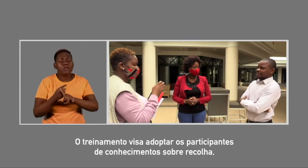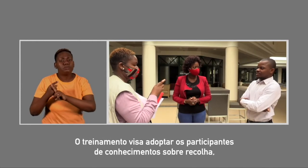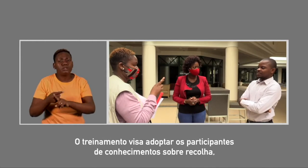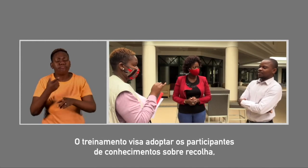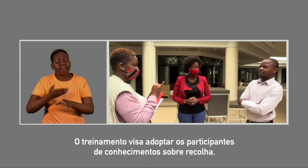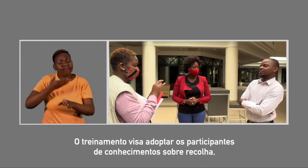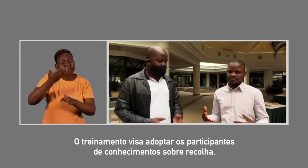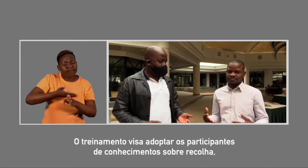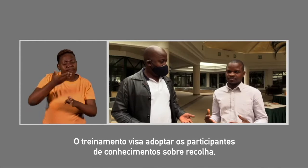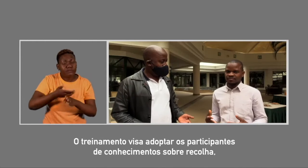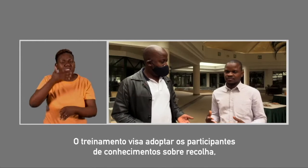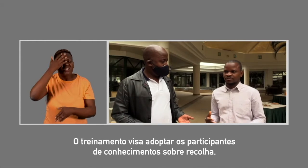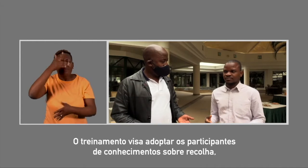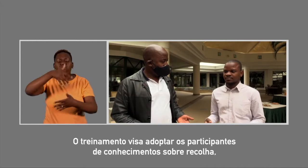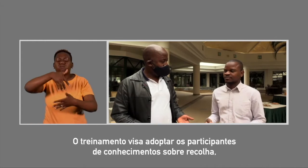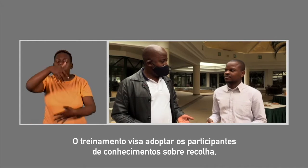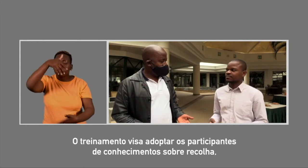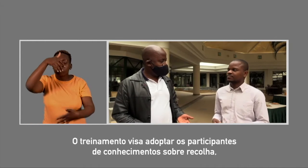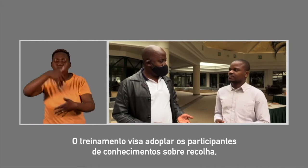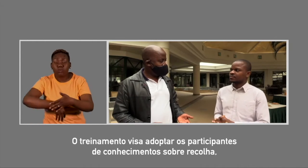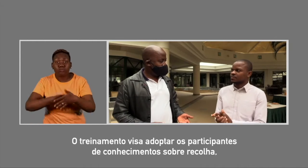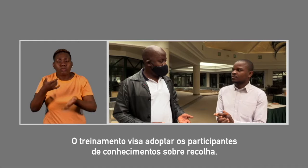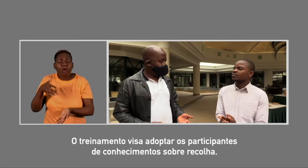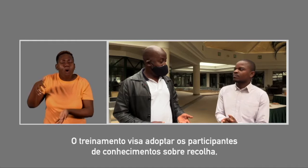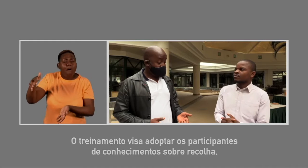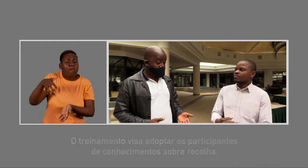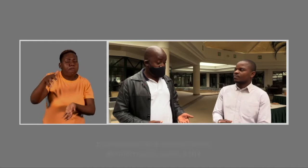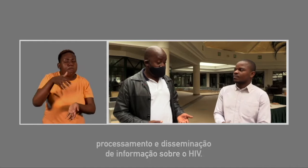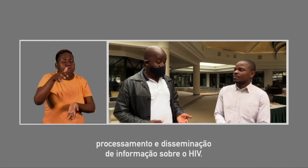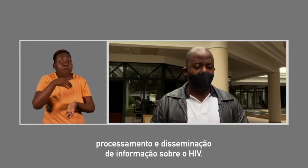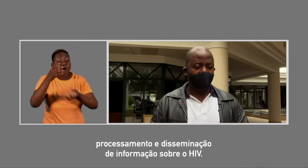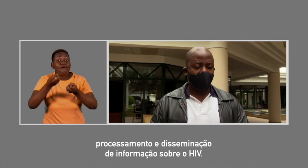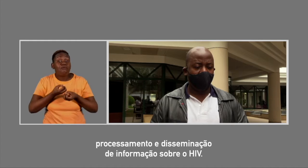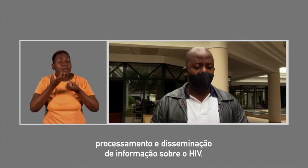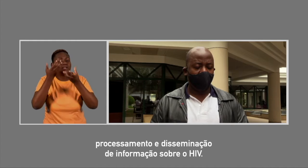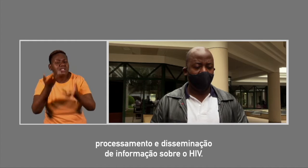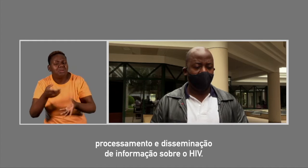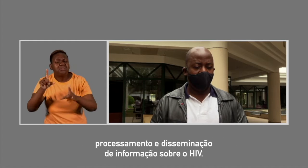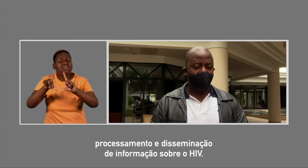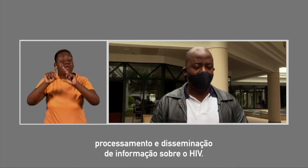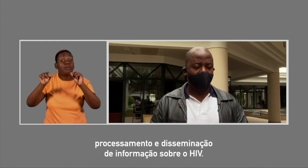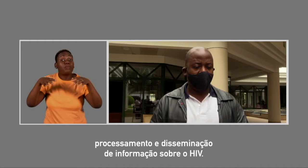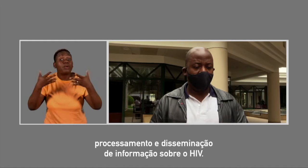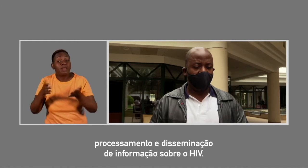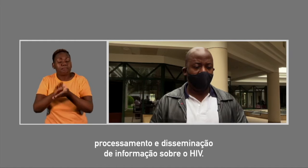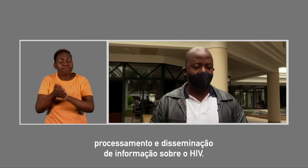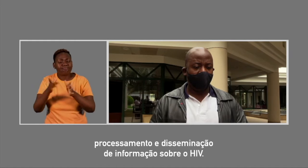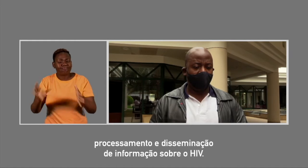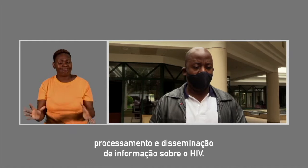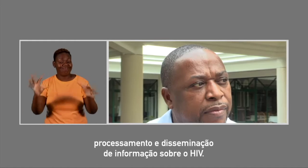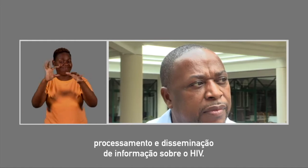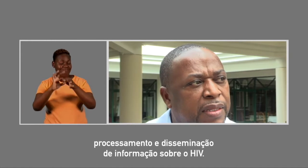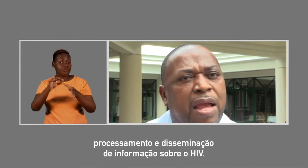treinamento visa adotar os participantes do conhecimento sobre recolha, processamento e disseminação da informação